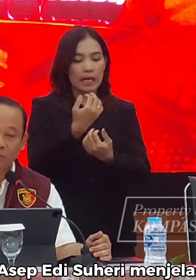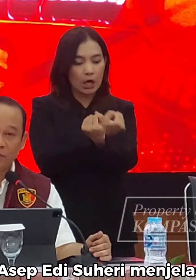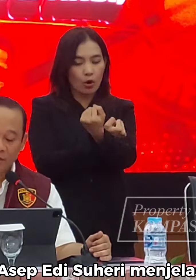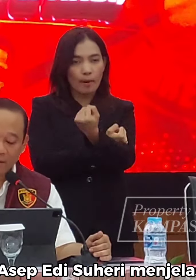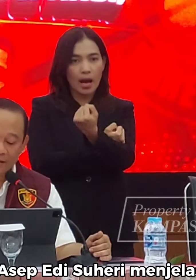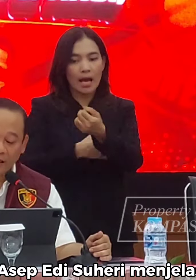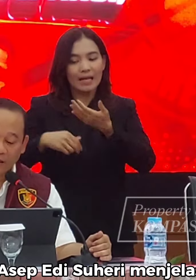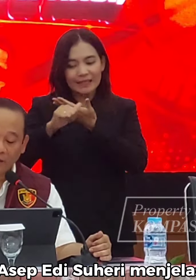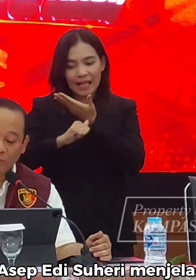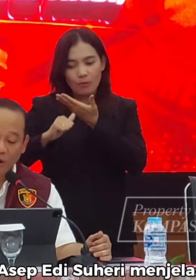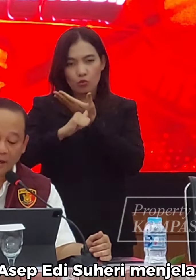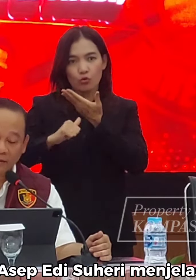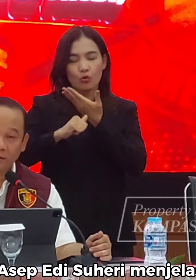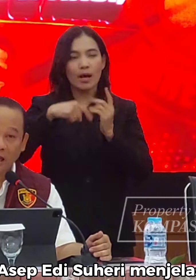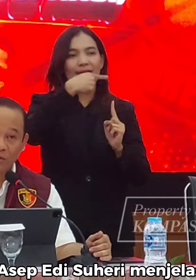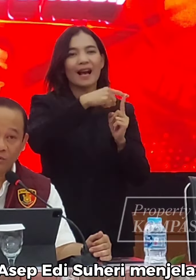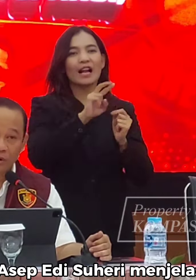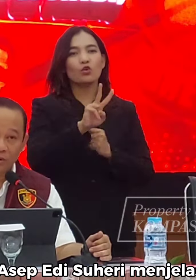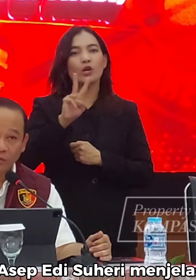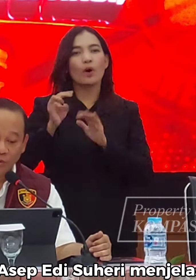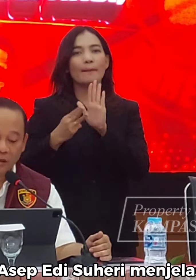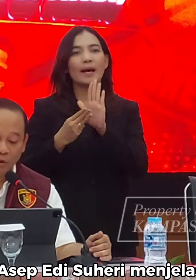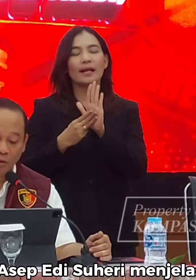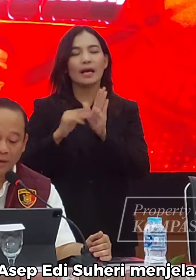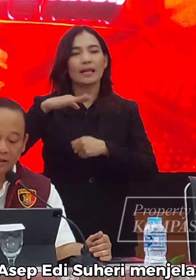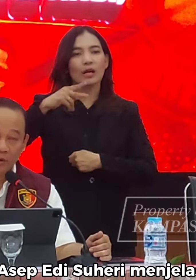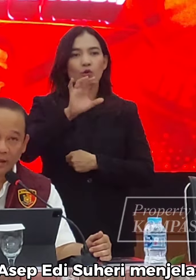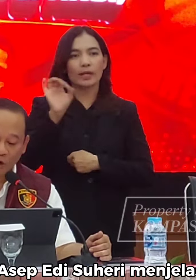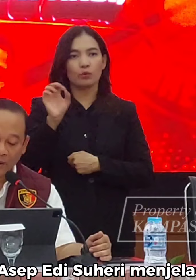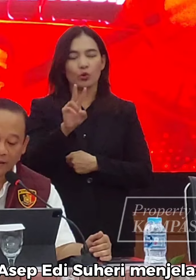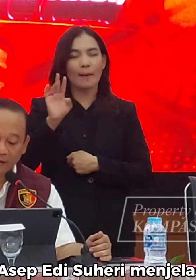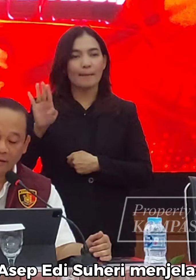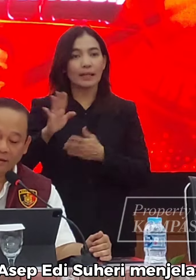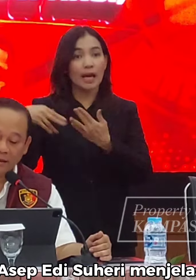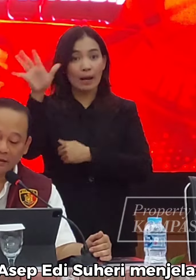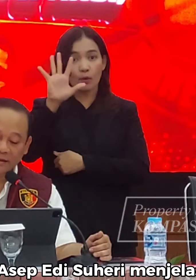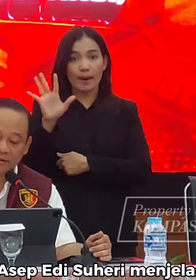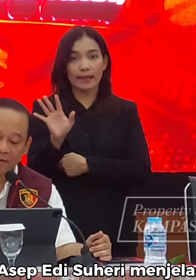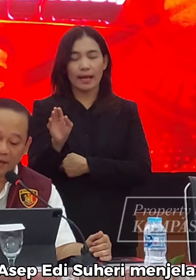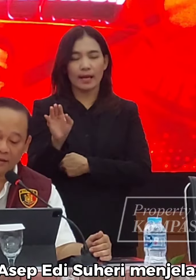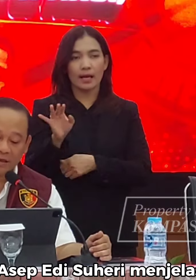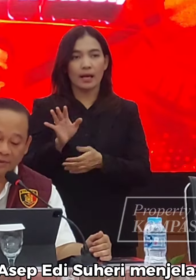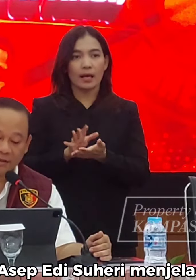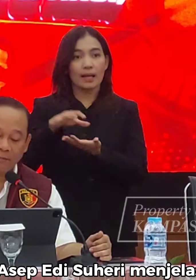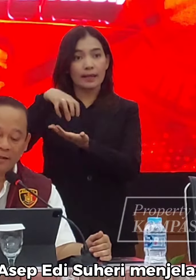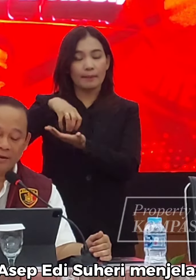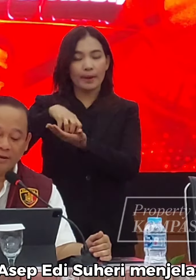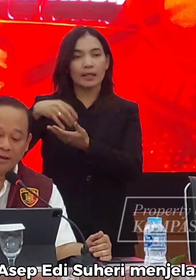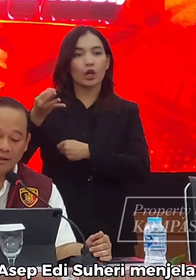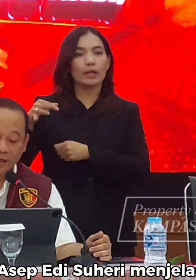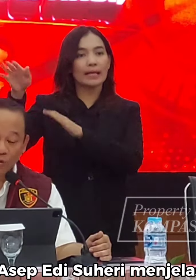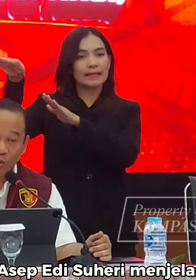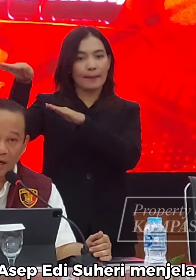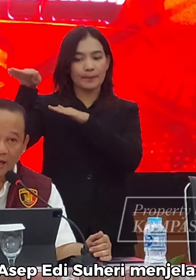sabu pada tanggal 22 Maret tahun 2024 di wilayah kabupaten tanjabar Jami